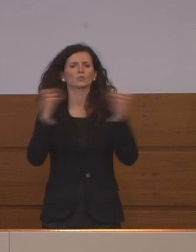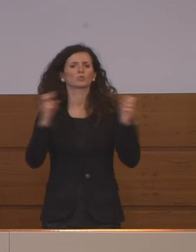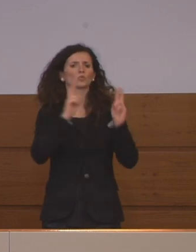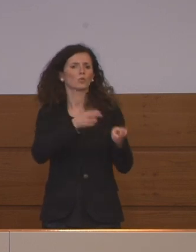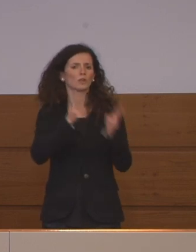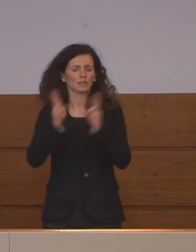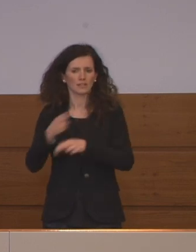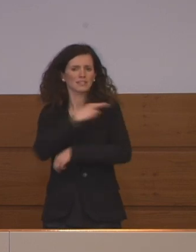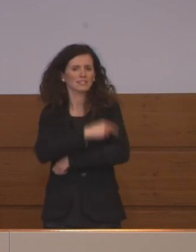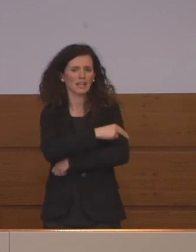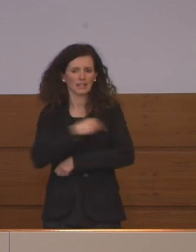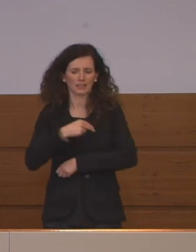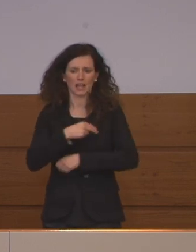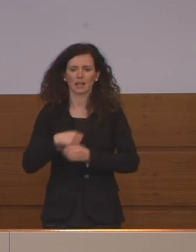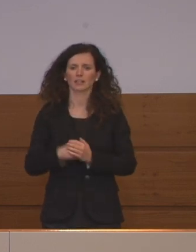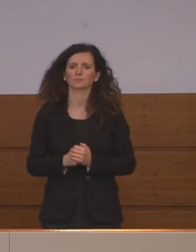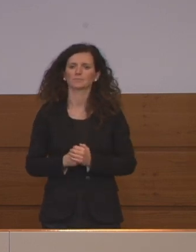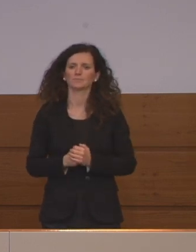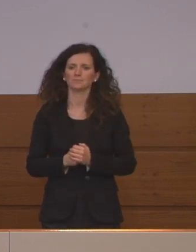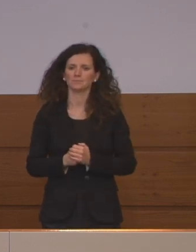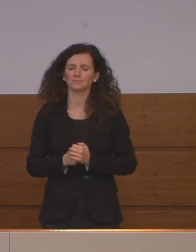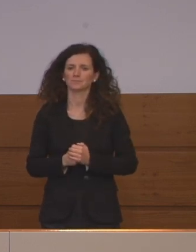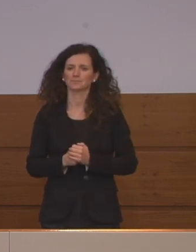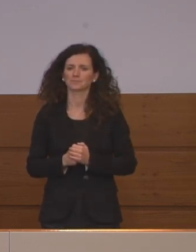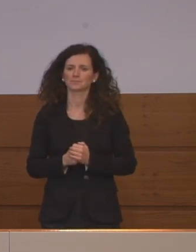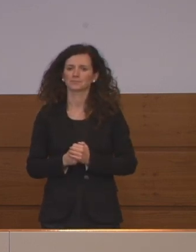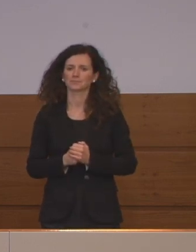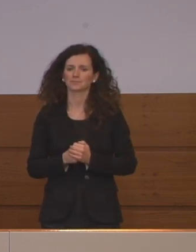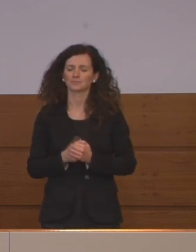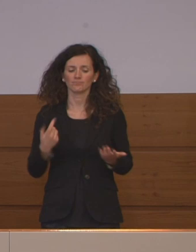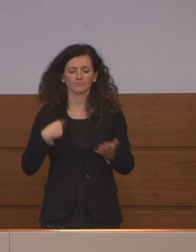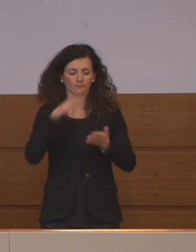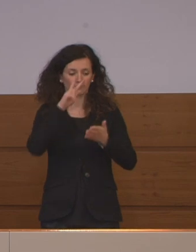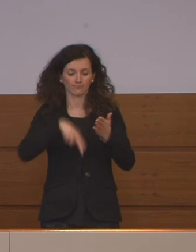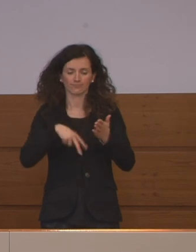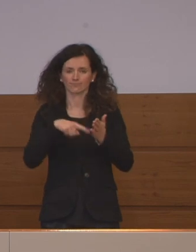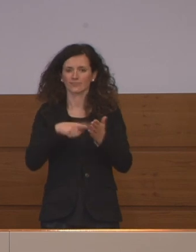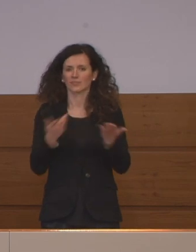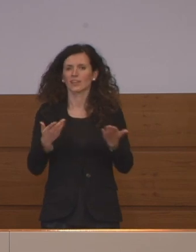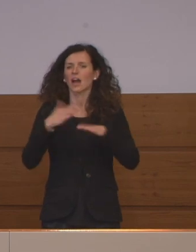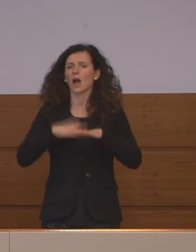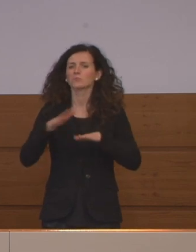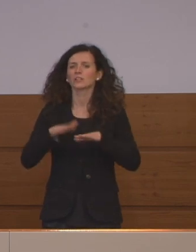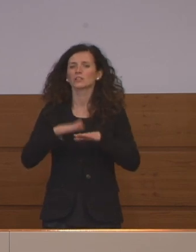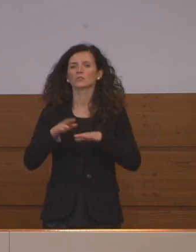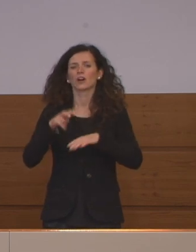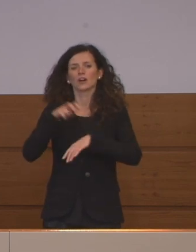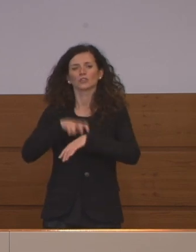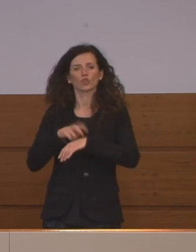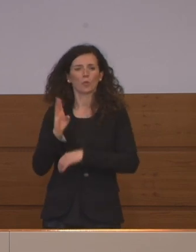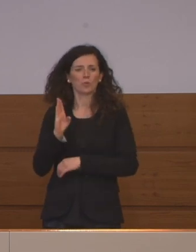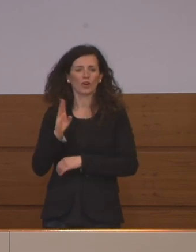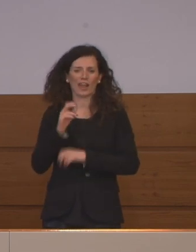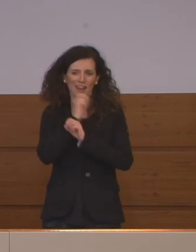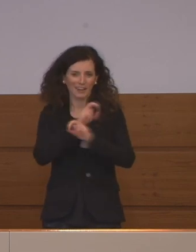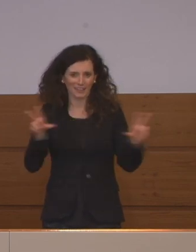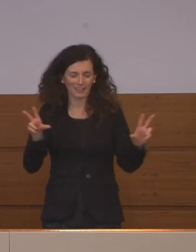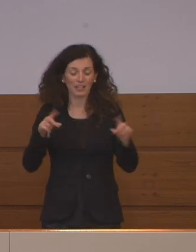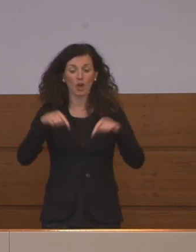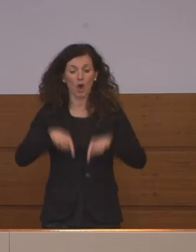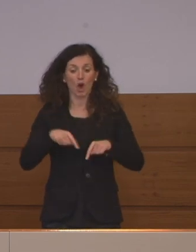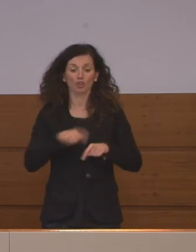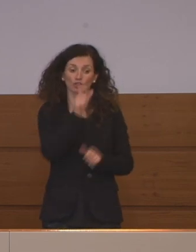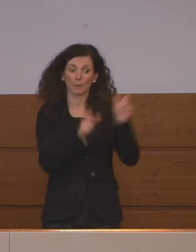leggo brevemente i numeri che abitualmente il dottor borrelli da oggi i